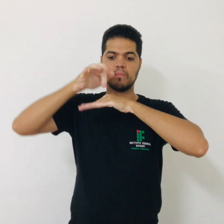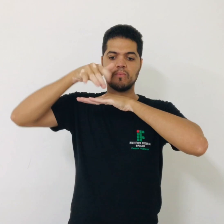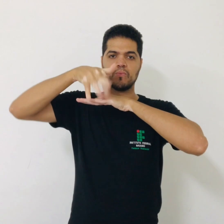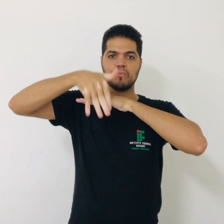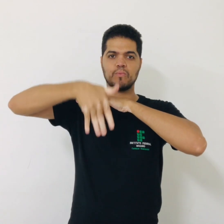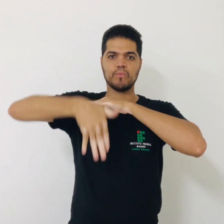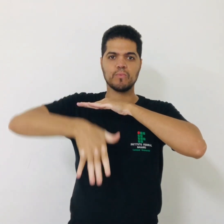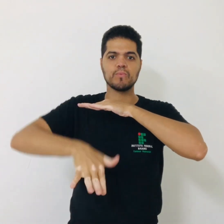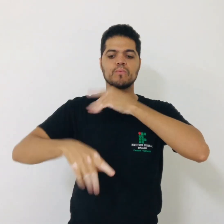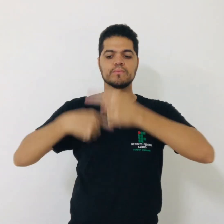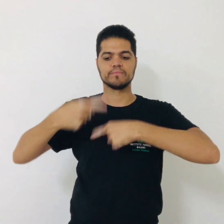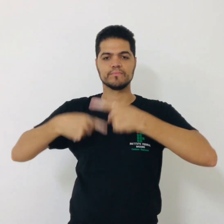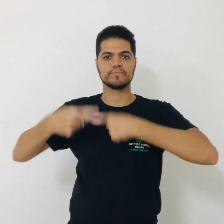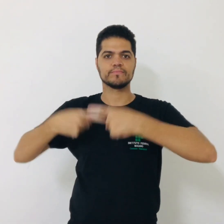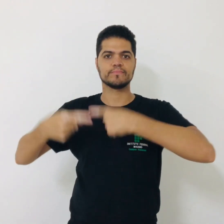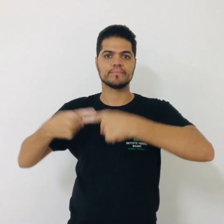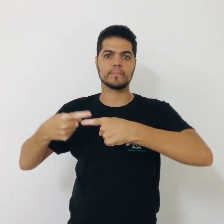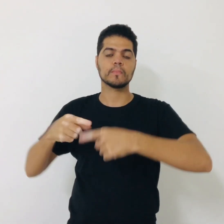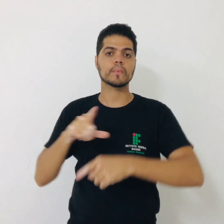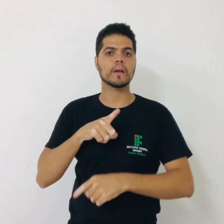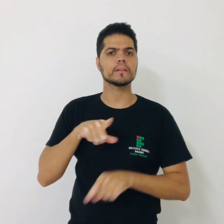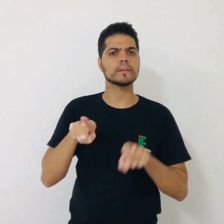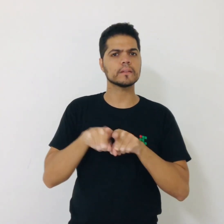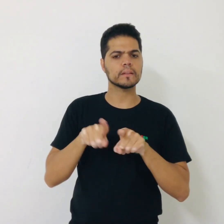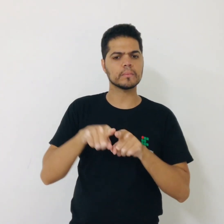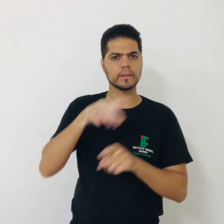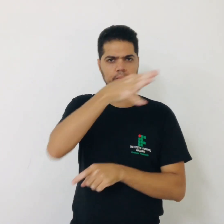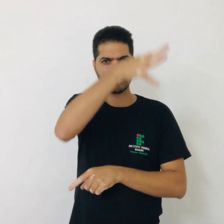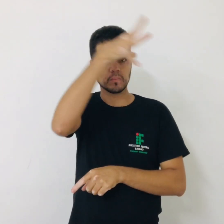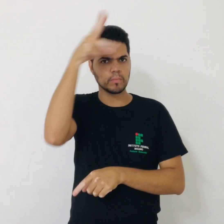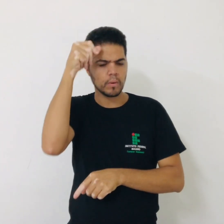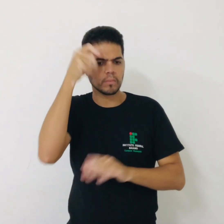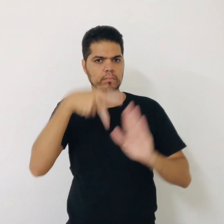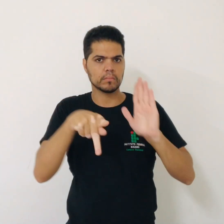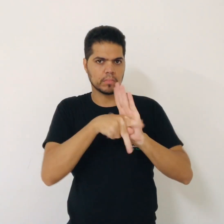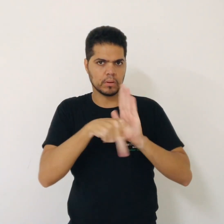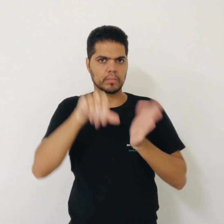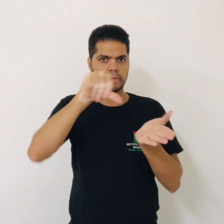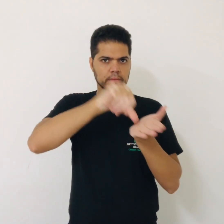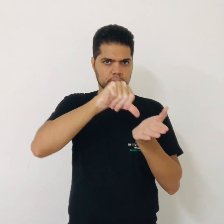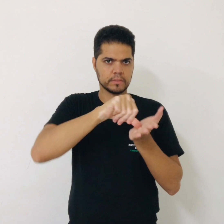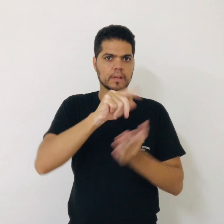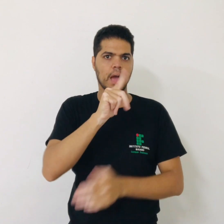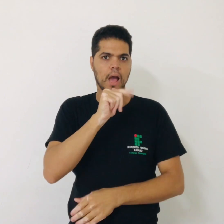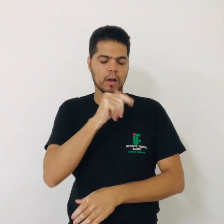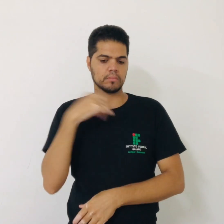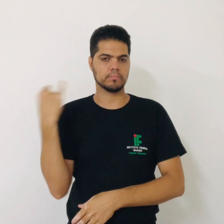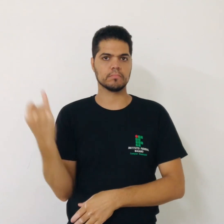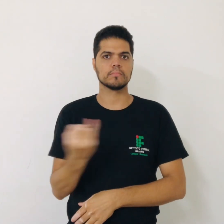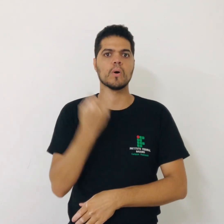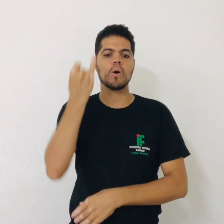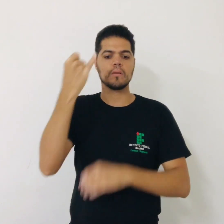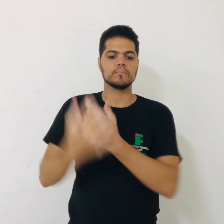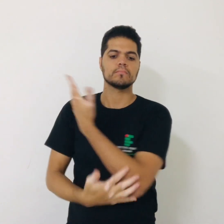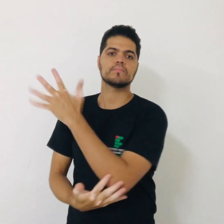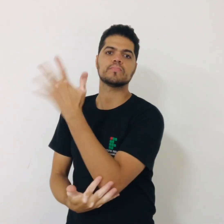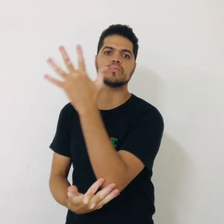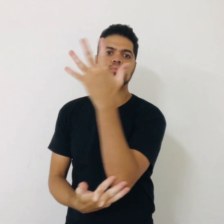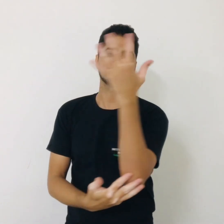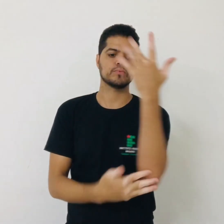Bacia do Tocantins-Araguaia. A origem da bacia formada pelos rios Araguaia e Tocantins está na parte central